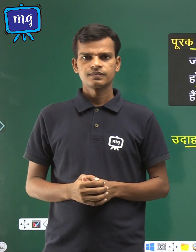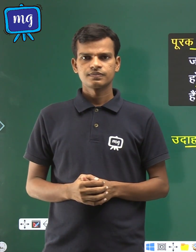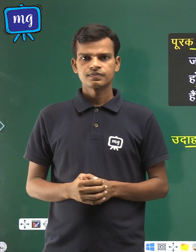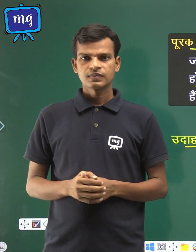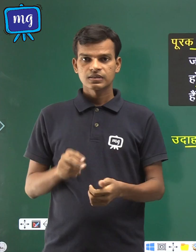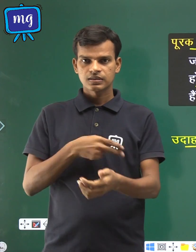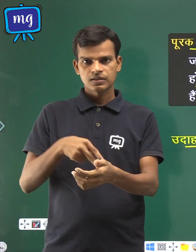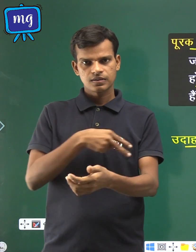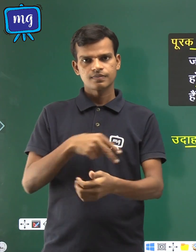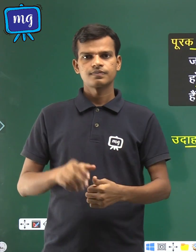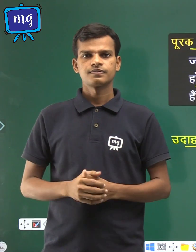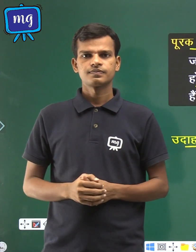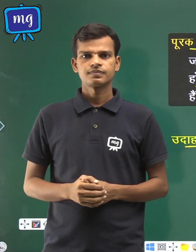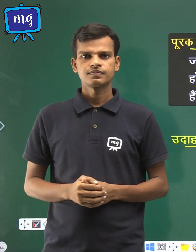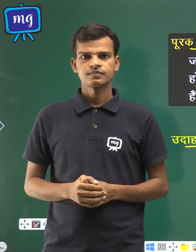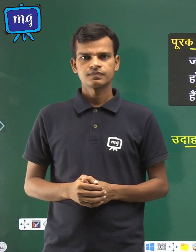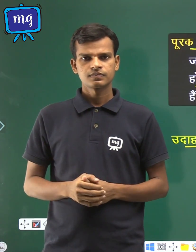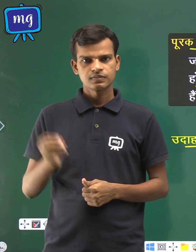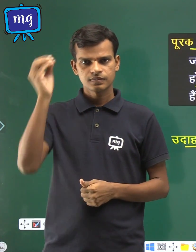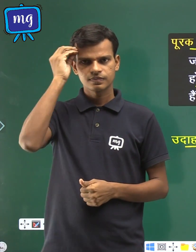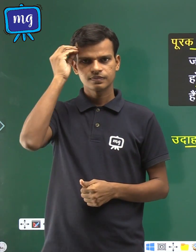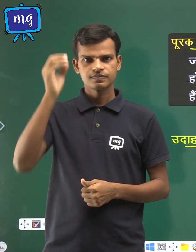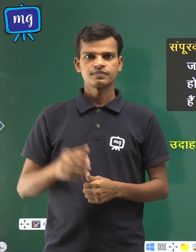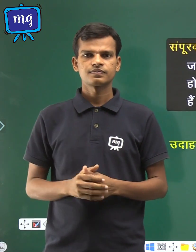पूरक कोण है। समझ आ गया?